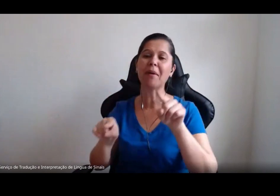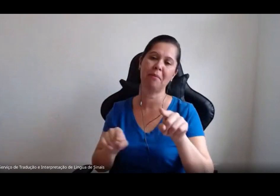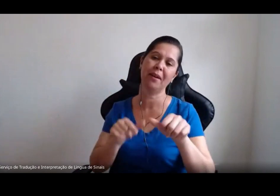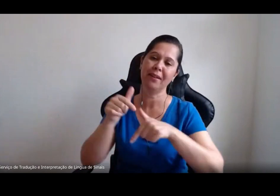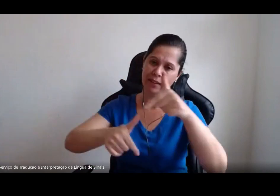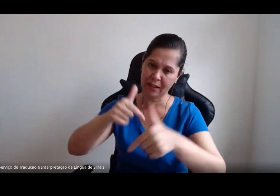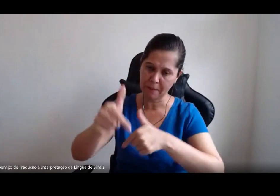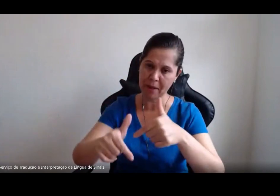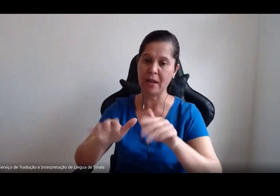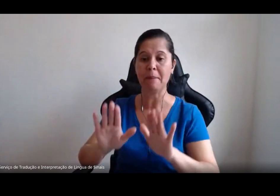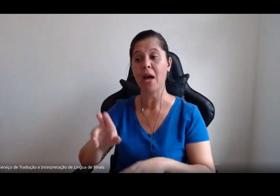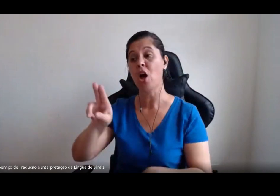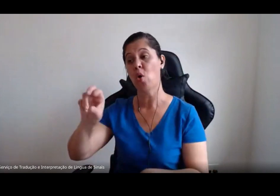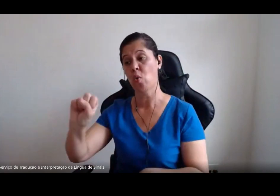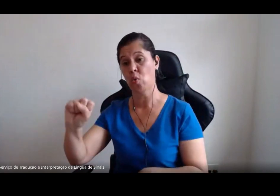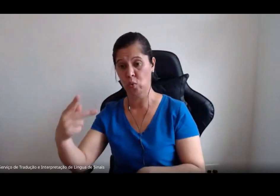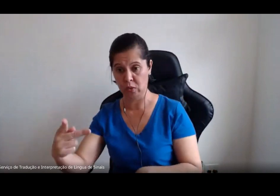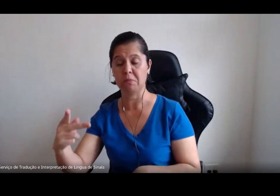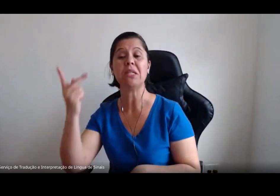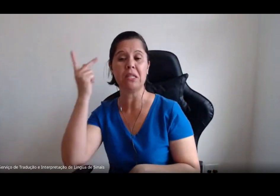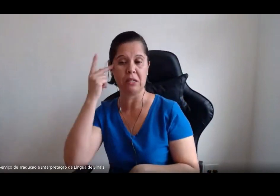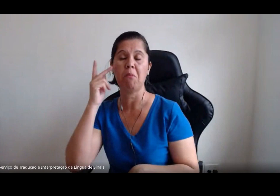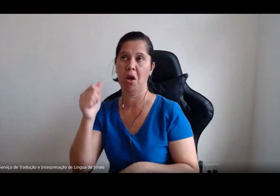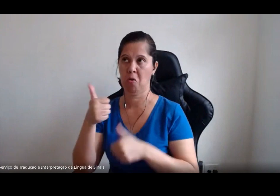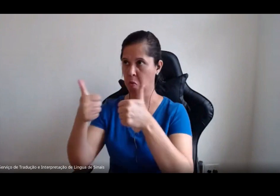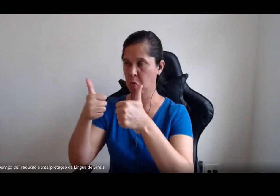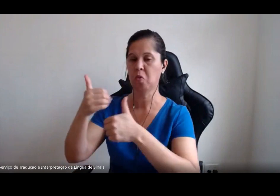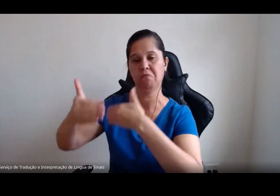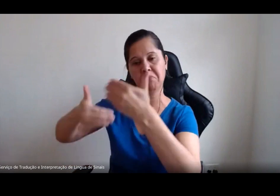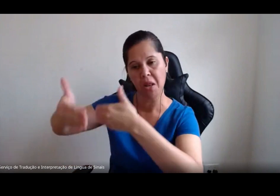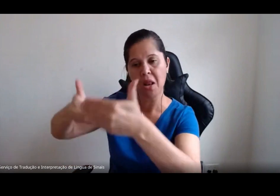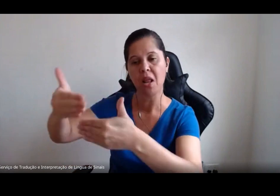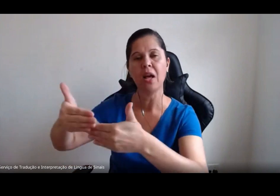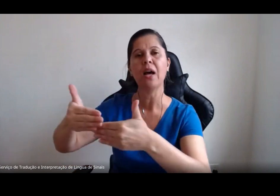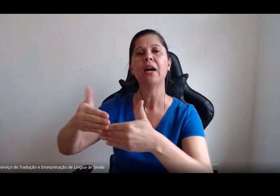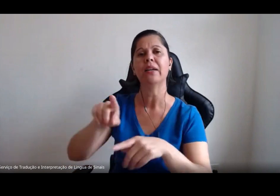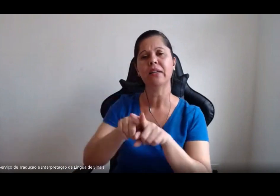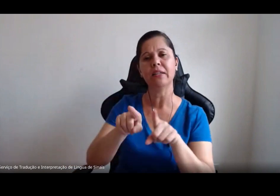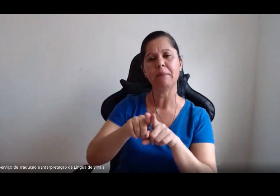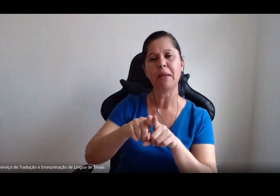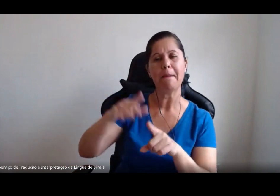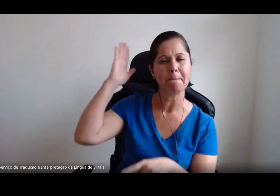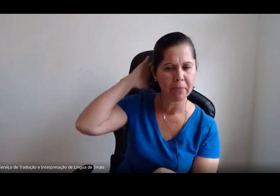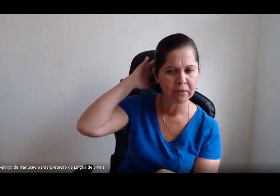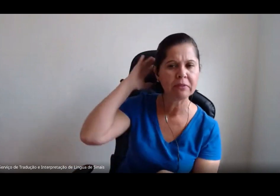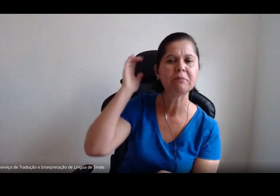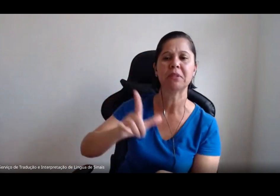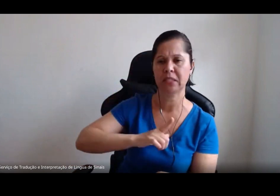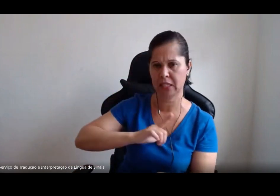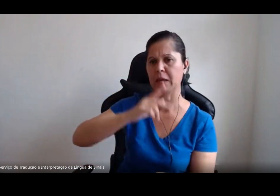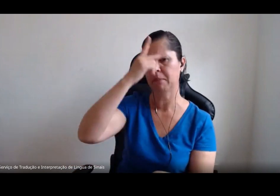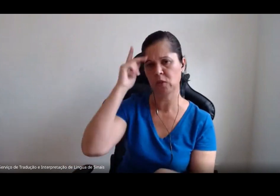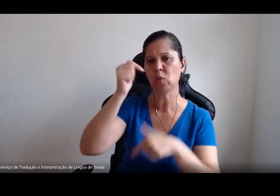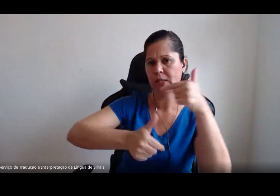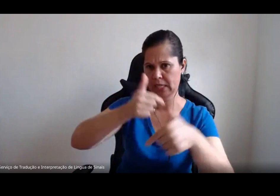ela é um pouco mais desenvolvida na USP de São Paulo e na Federal da Paraíba, que tem um grupo que também se relaciona muito com a